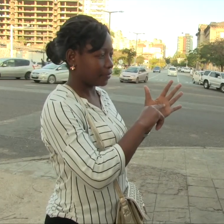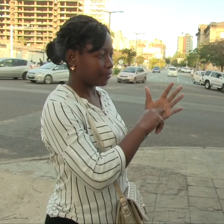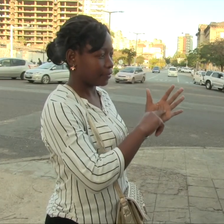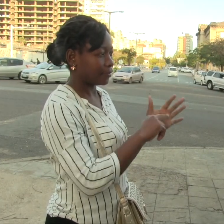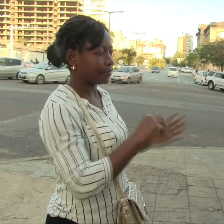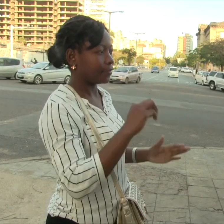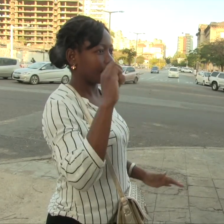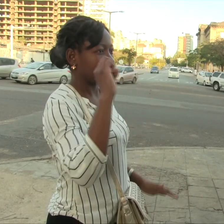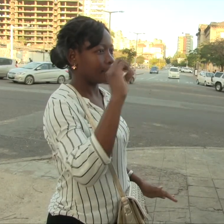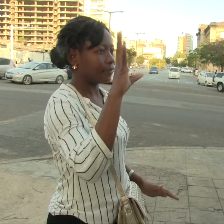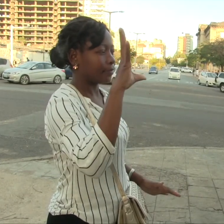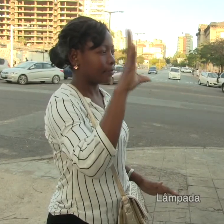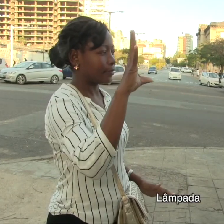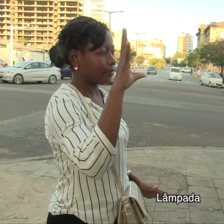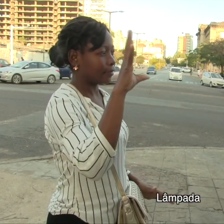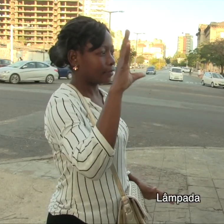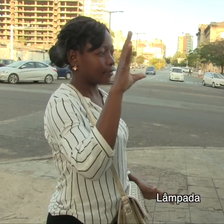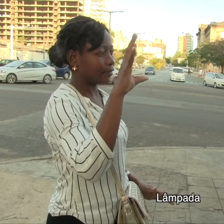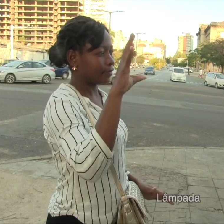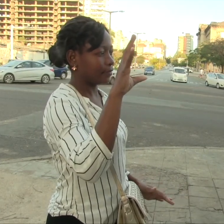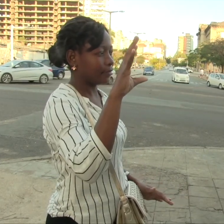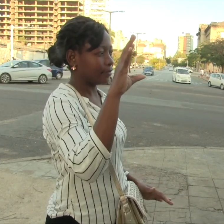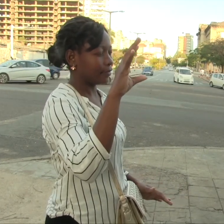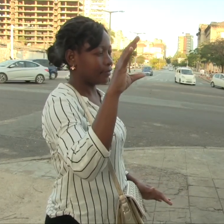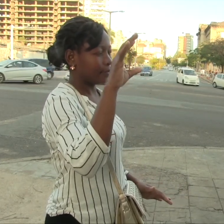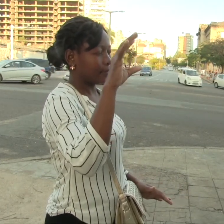Tomada, tomada,